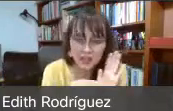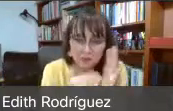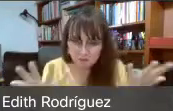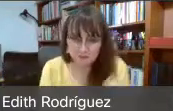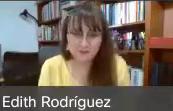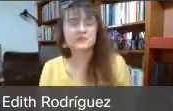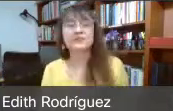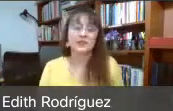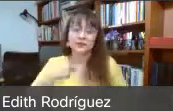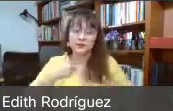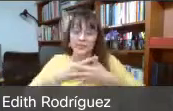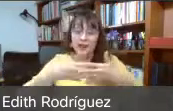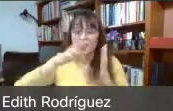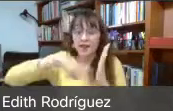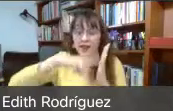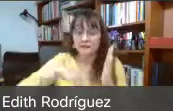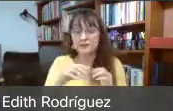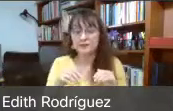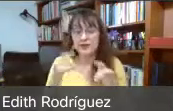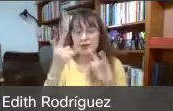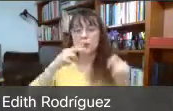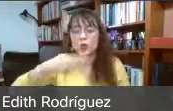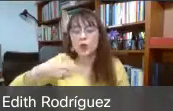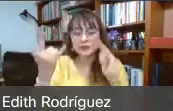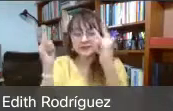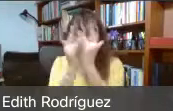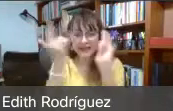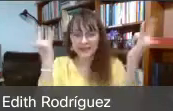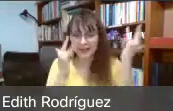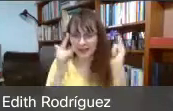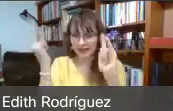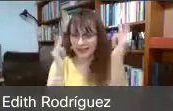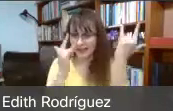la había manejado en lengua de señas. Por ejemplo,